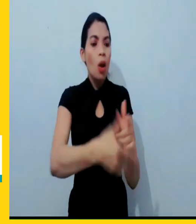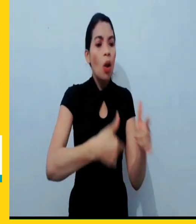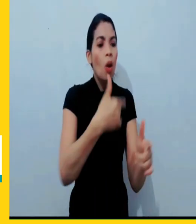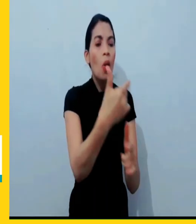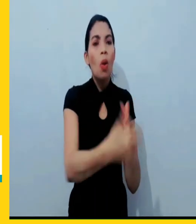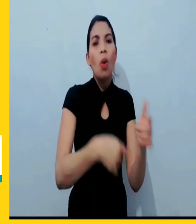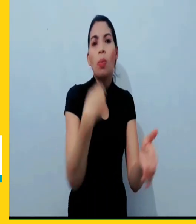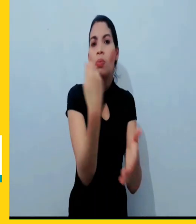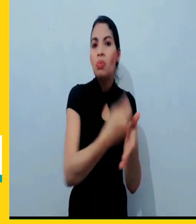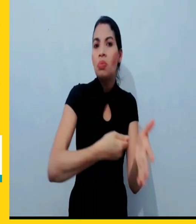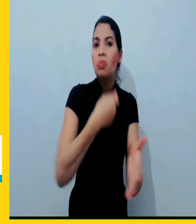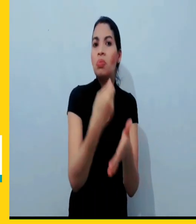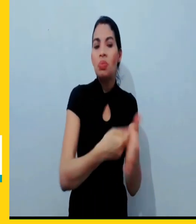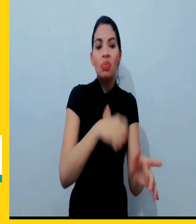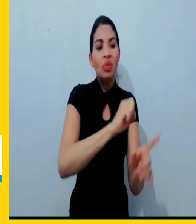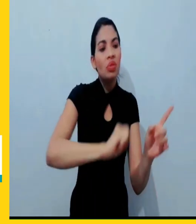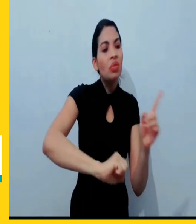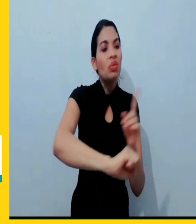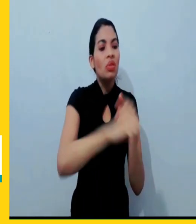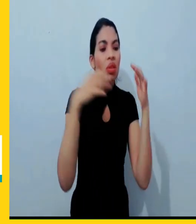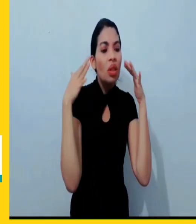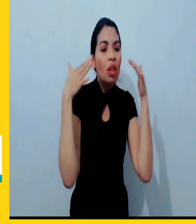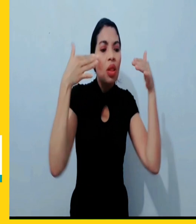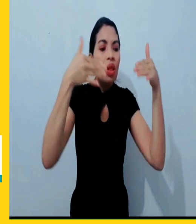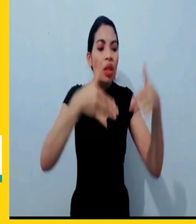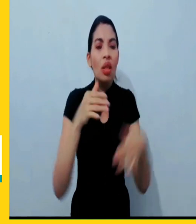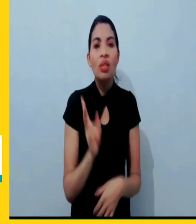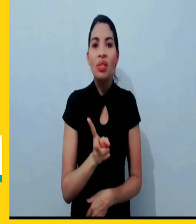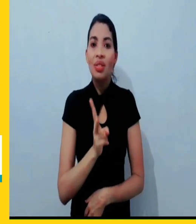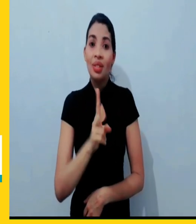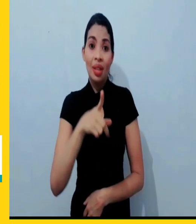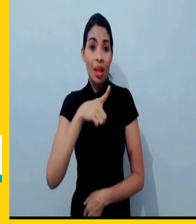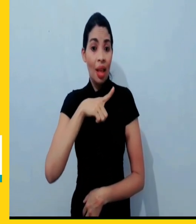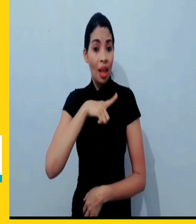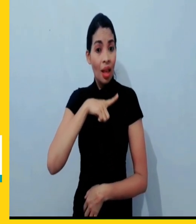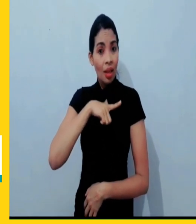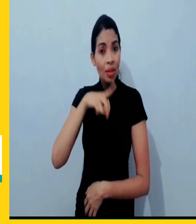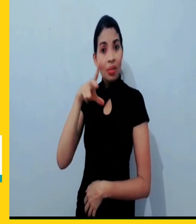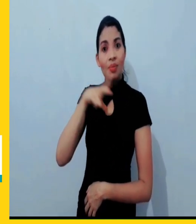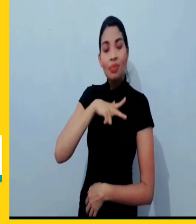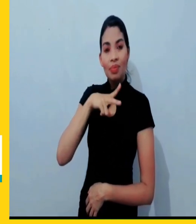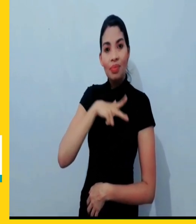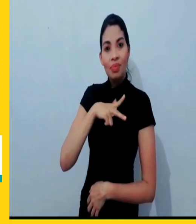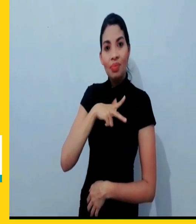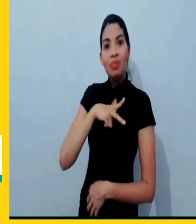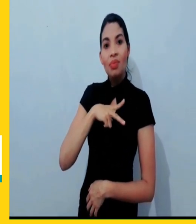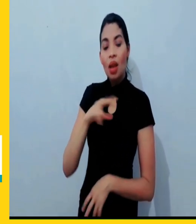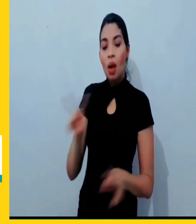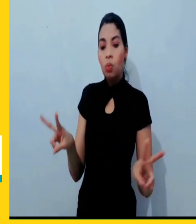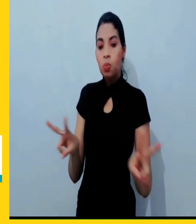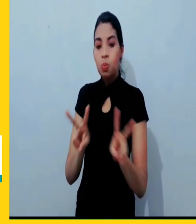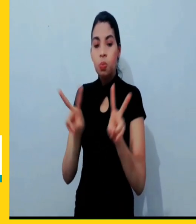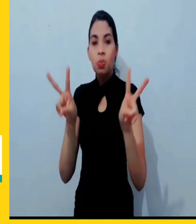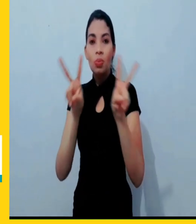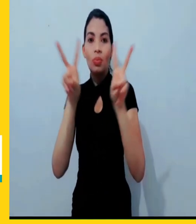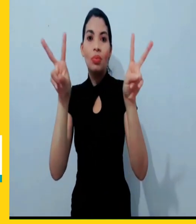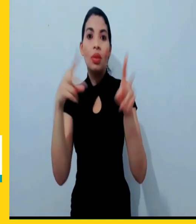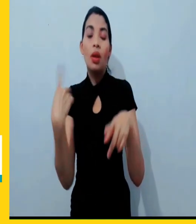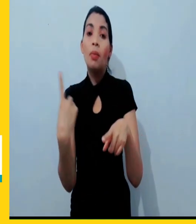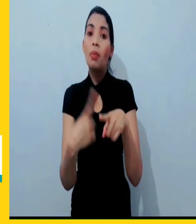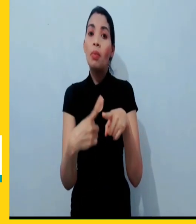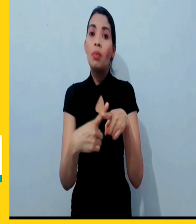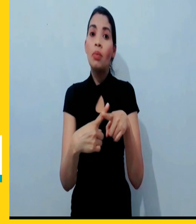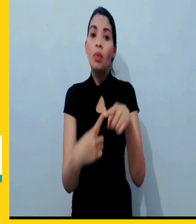luta do povo surdo para ser reconhecido na sociedade, ter a sua própria identidade,